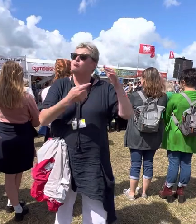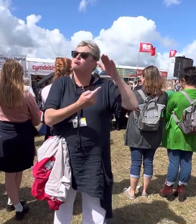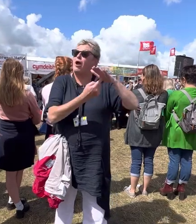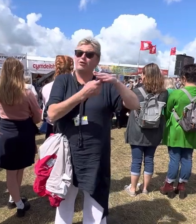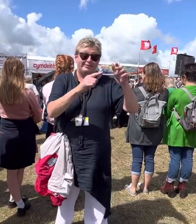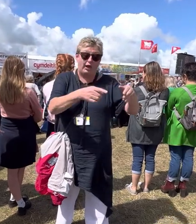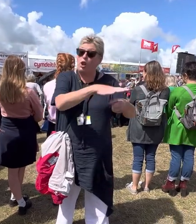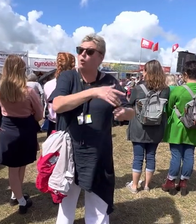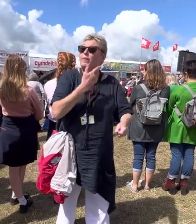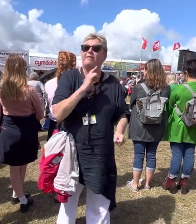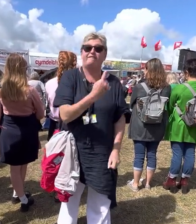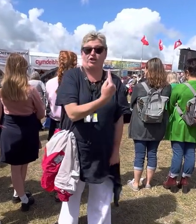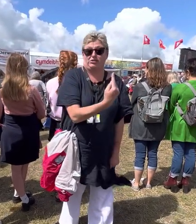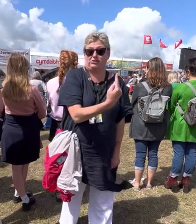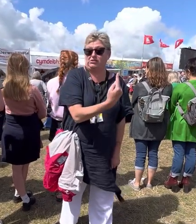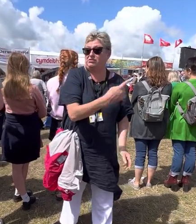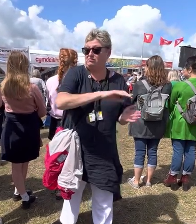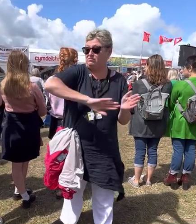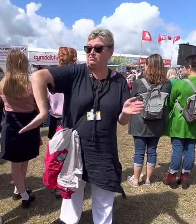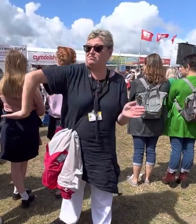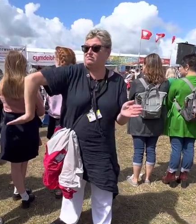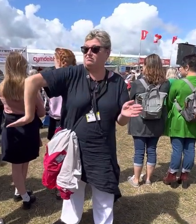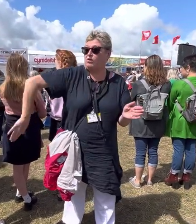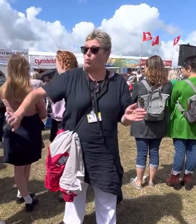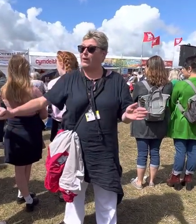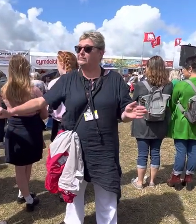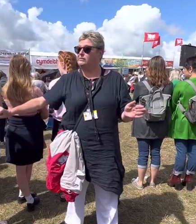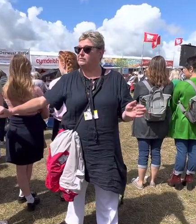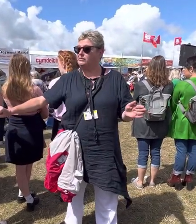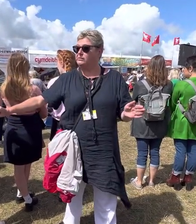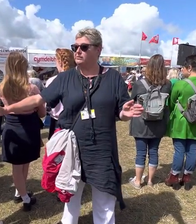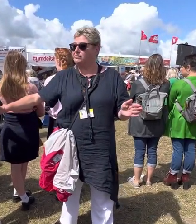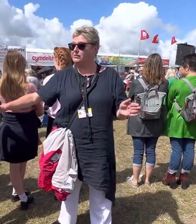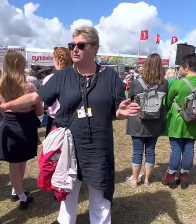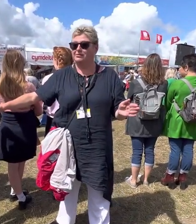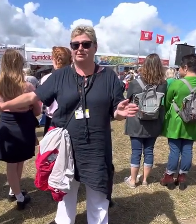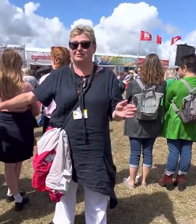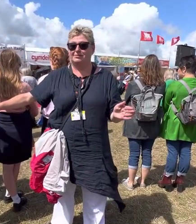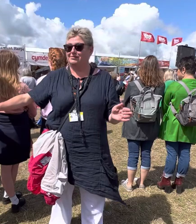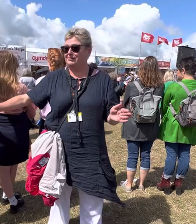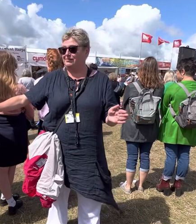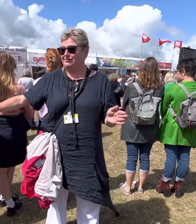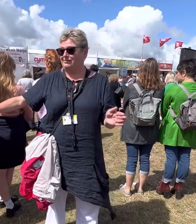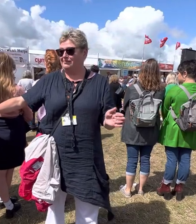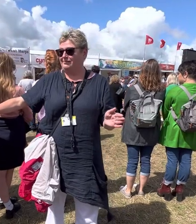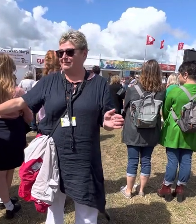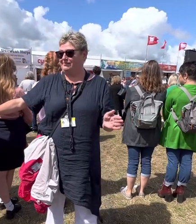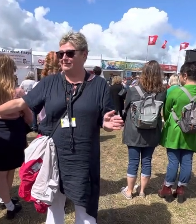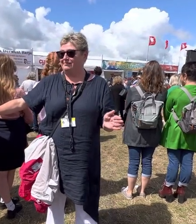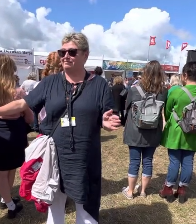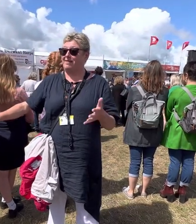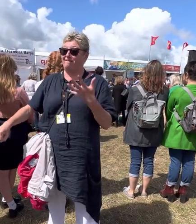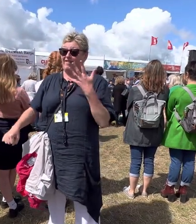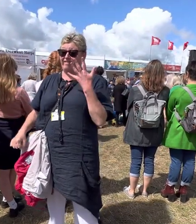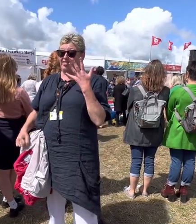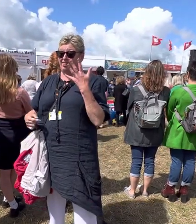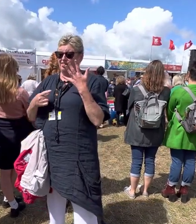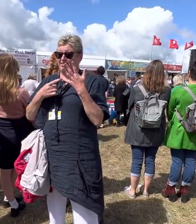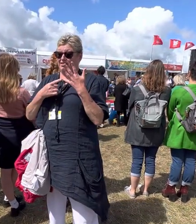i arwain y gwaith o brynu a rhentu tai neu prynu tir ag eiddo. Yn bumed, rheoli'r